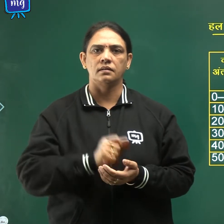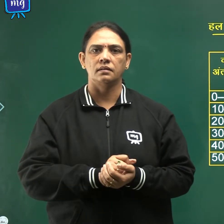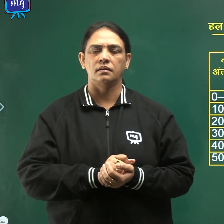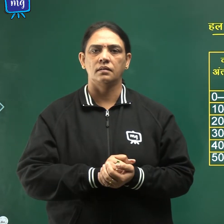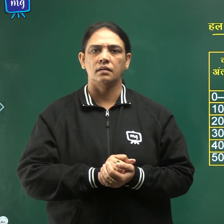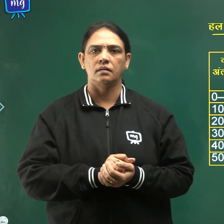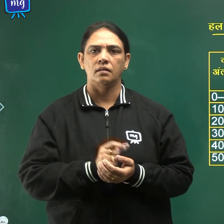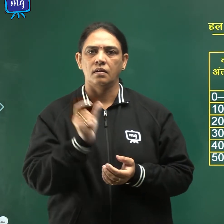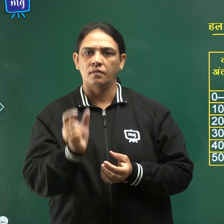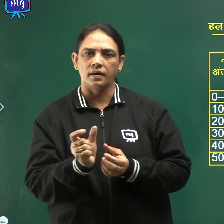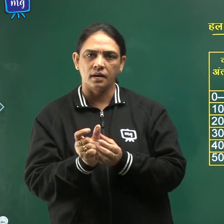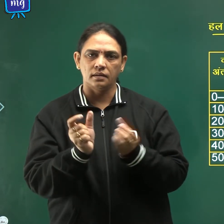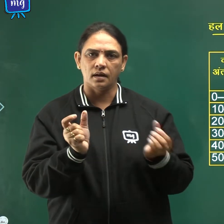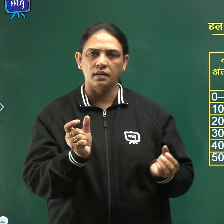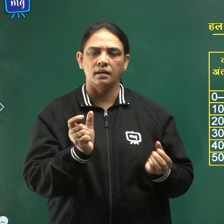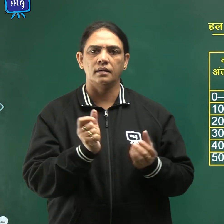वर्ग अंतराल की